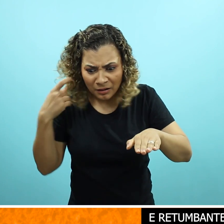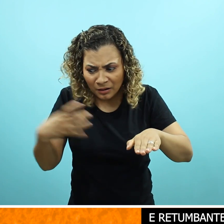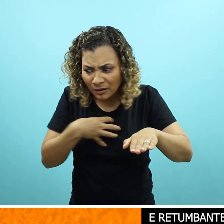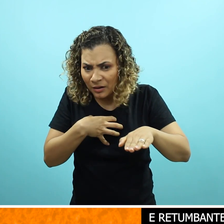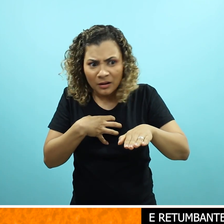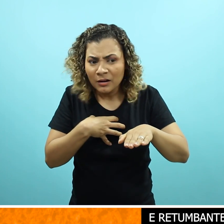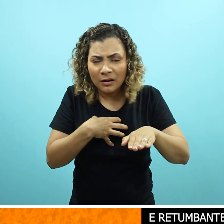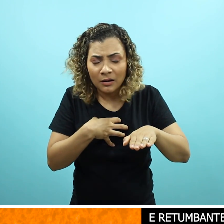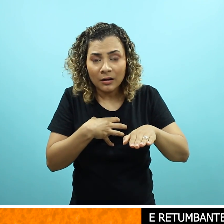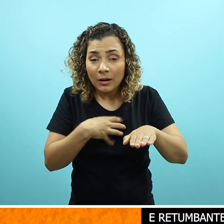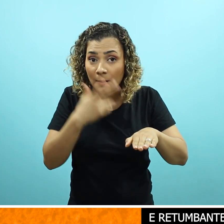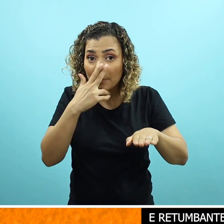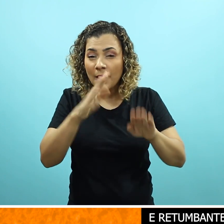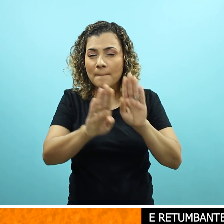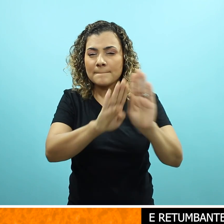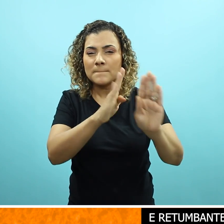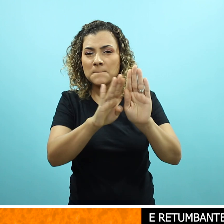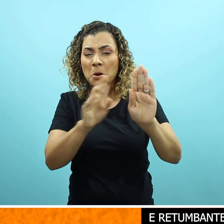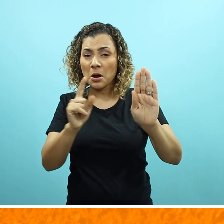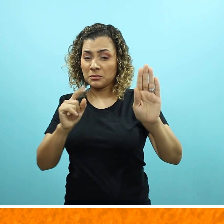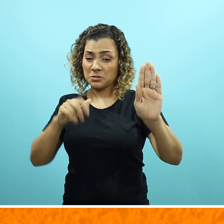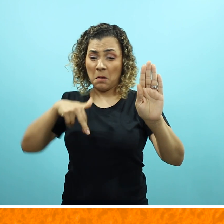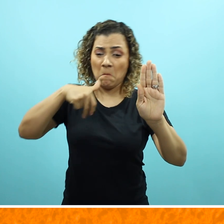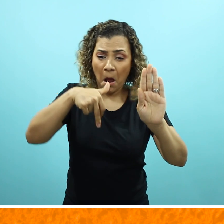que se deteve diante da porta.